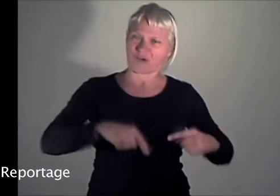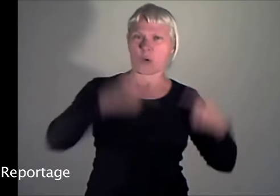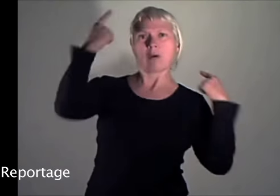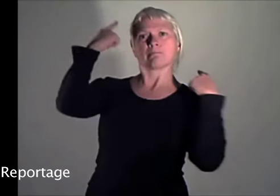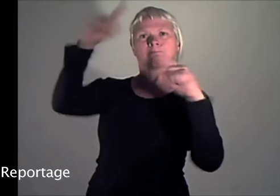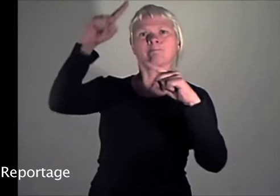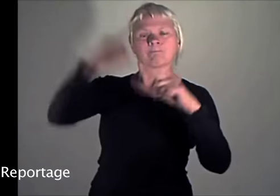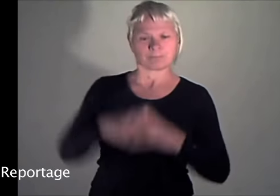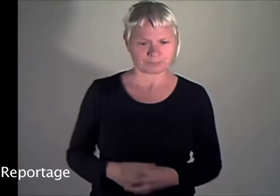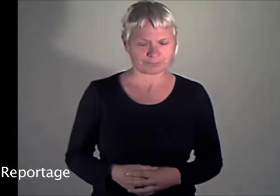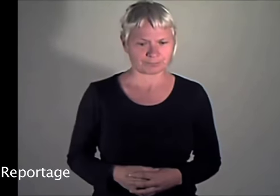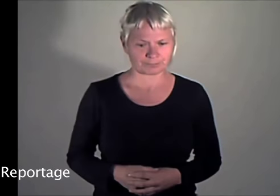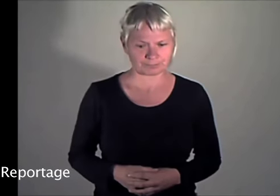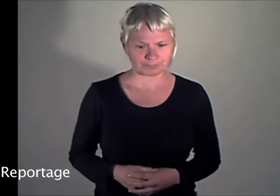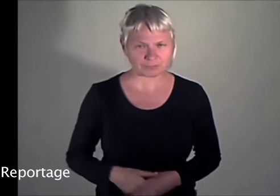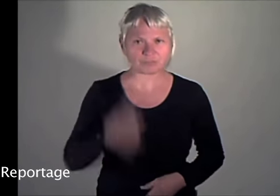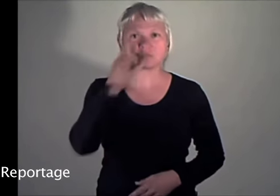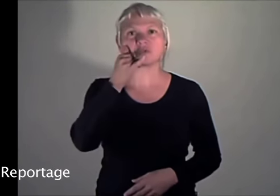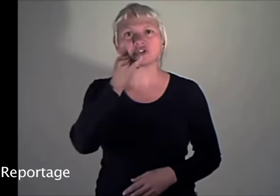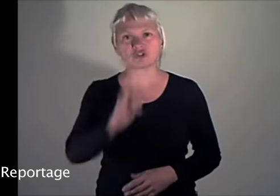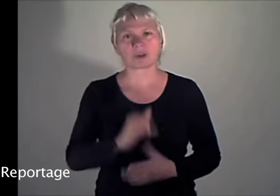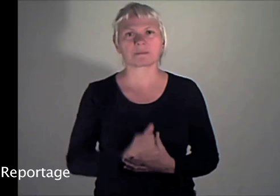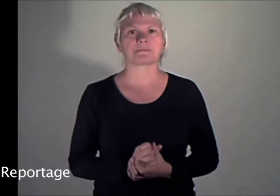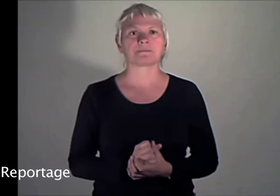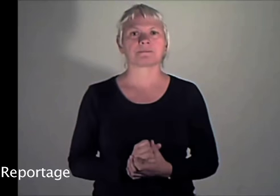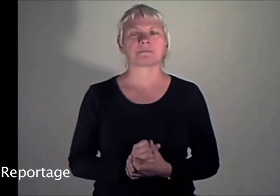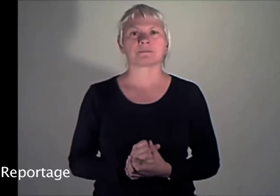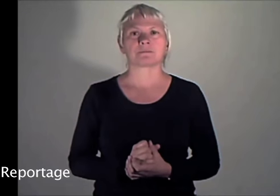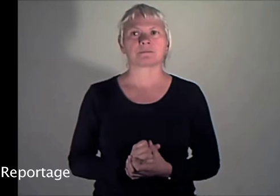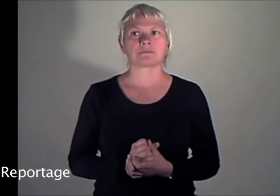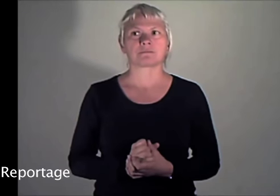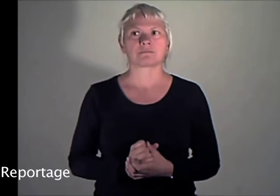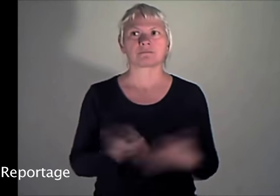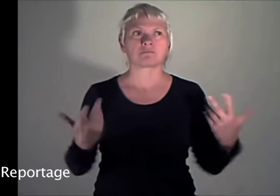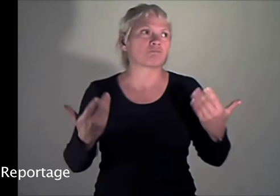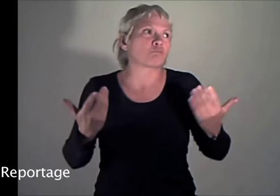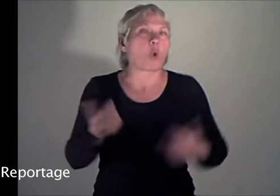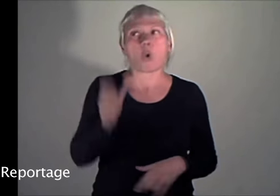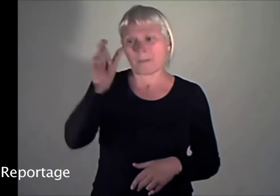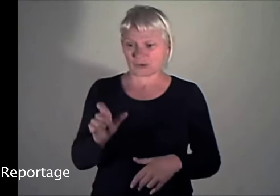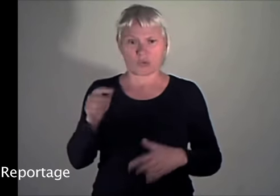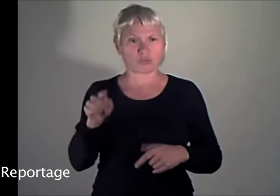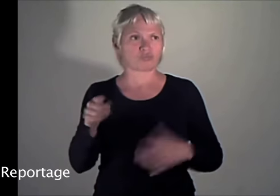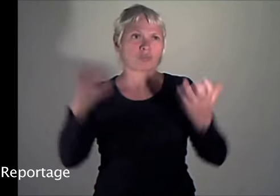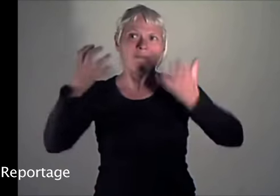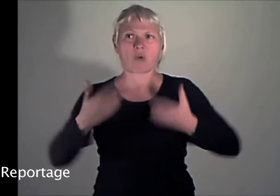souvent une personne peut se dire bah moi c'est mon histoire, ma culture, et ça c'est mon identité du coup. Ça vient d'une histoire et d'une